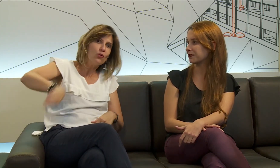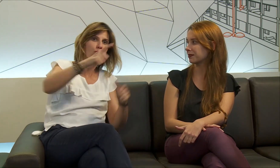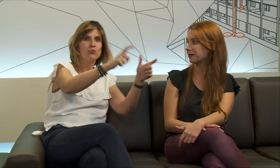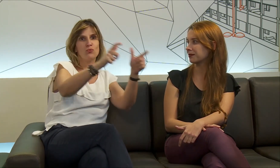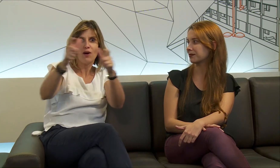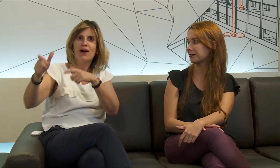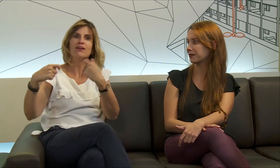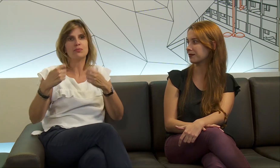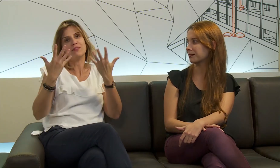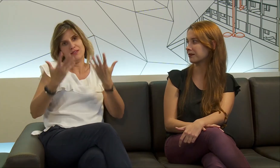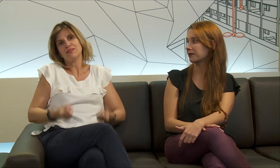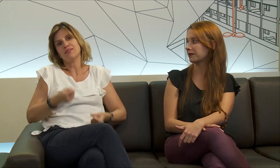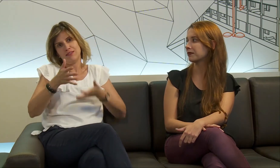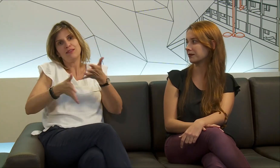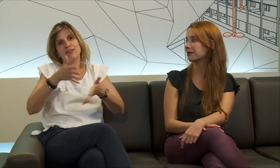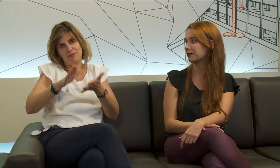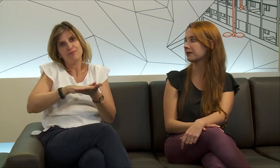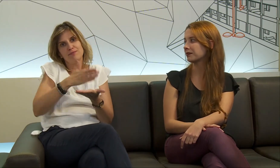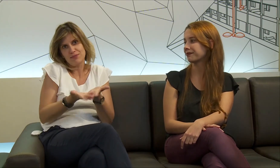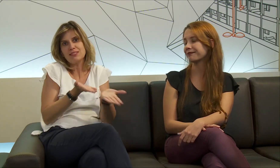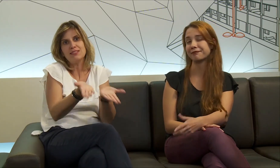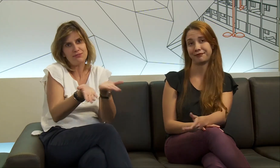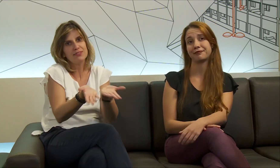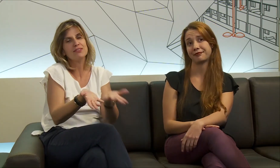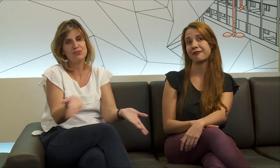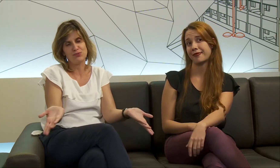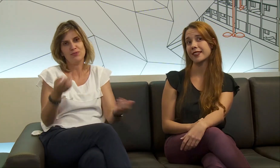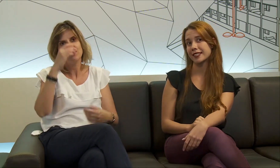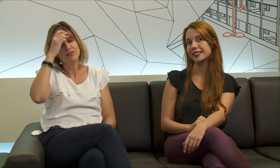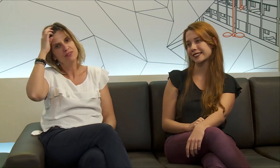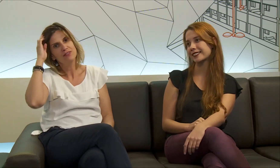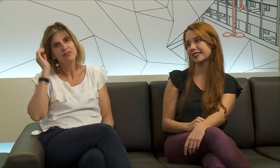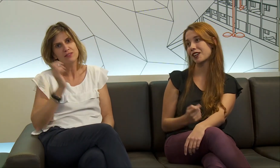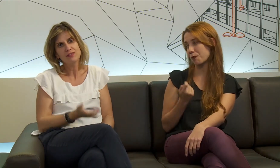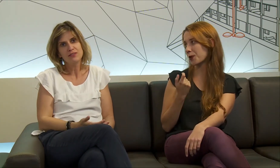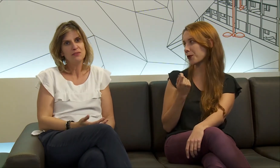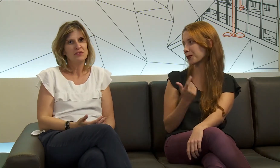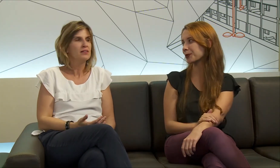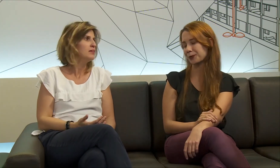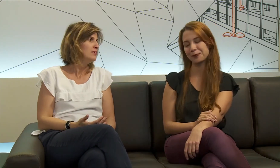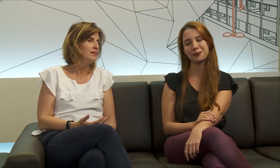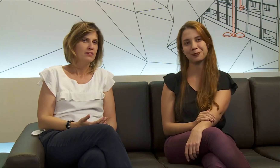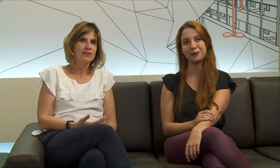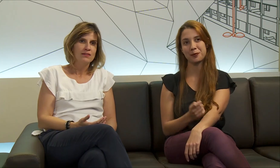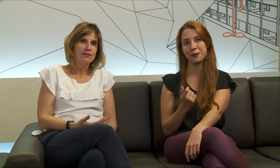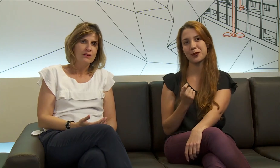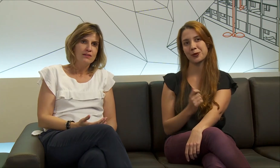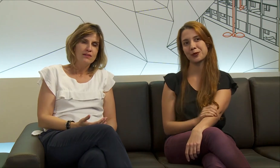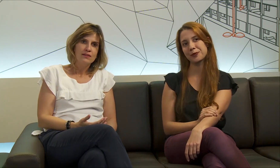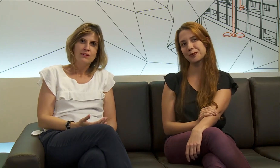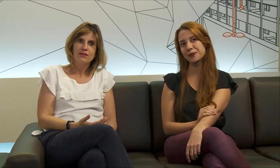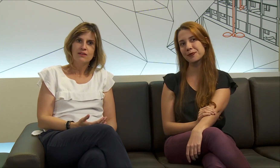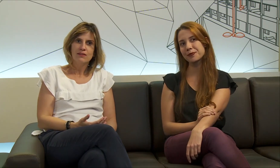comunidade surda. Então, e causou um grande impacto, de fato, na sociedade, né? E exigindo também